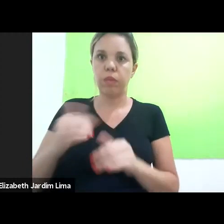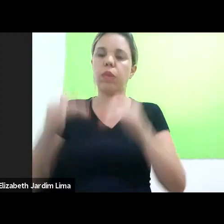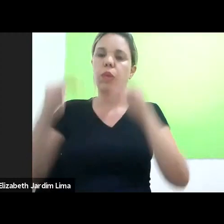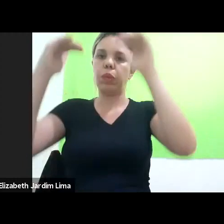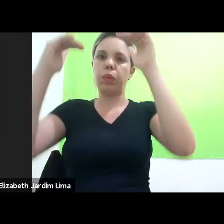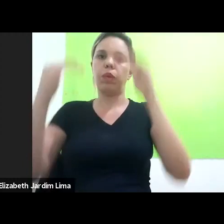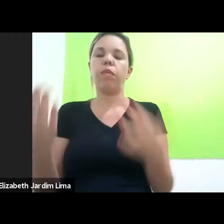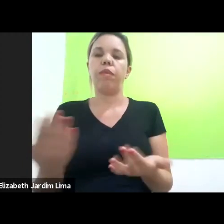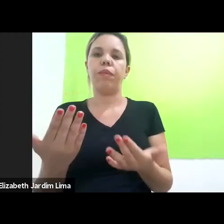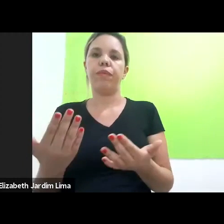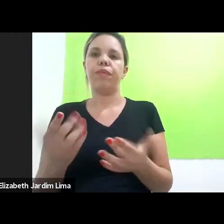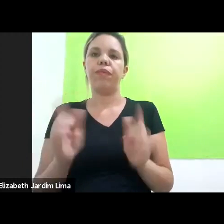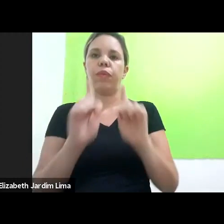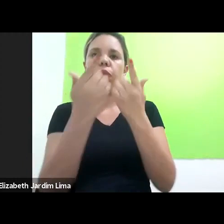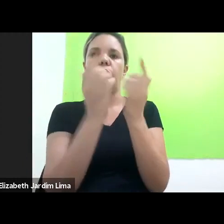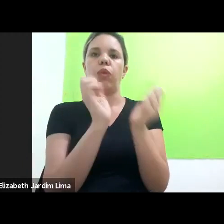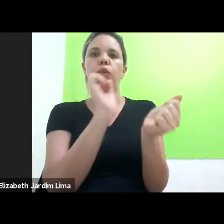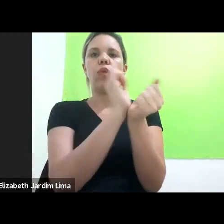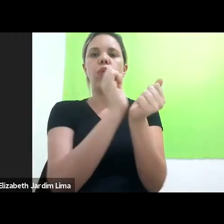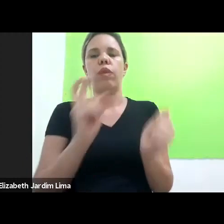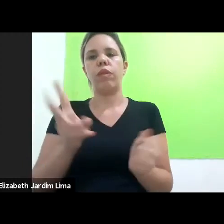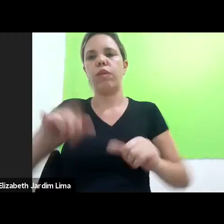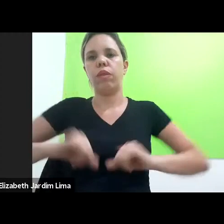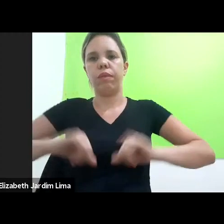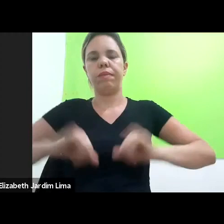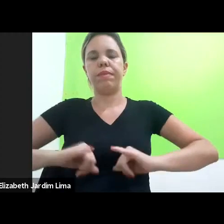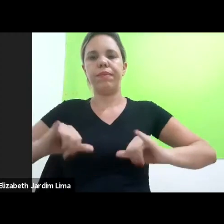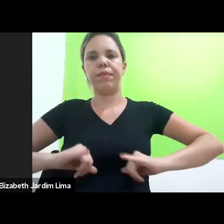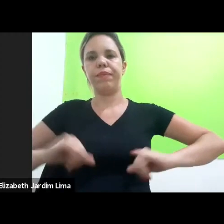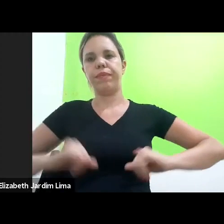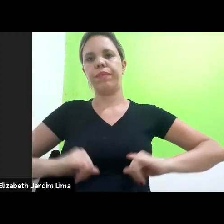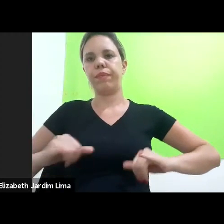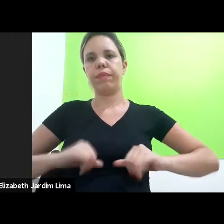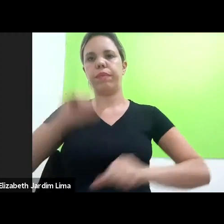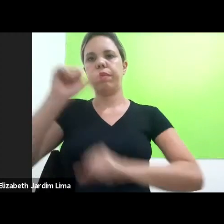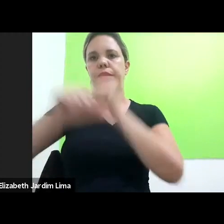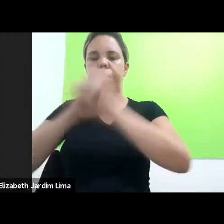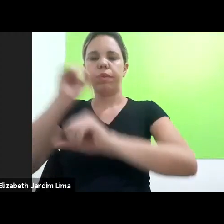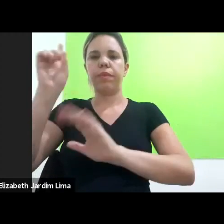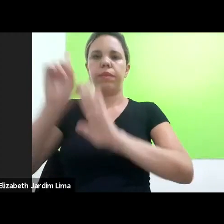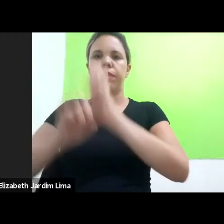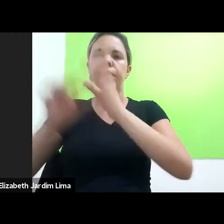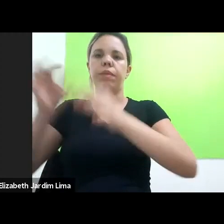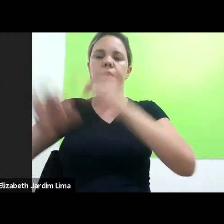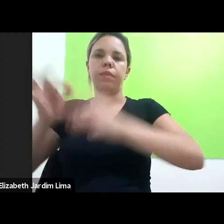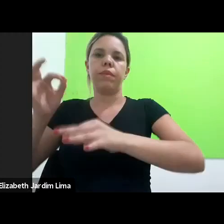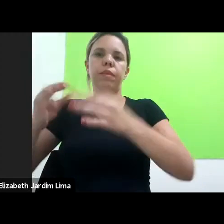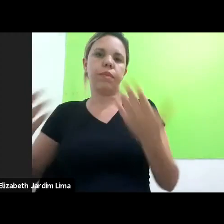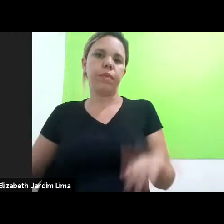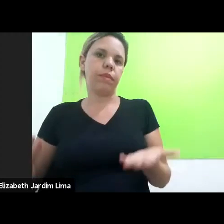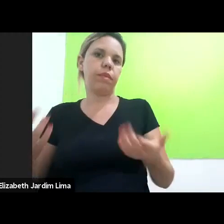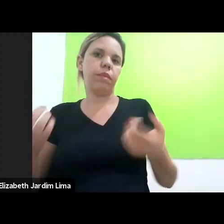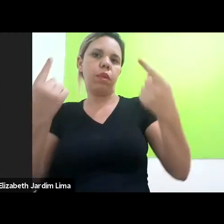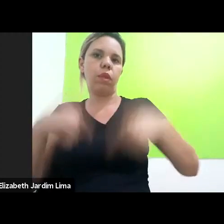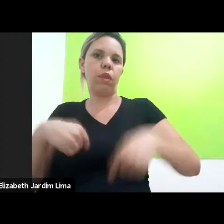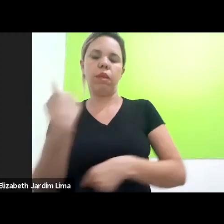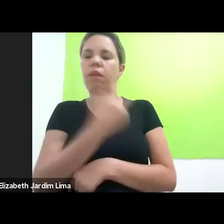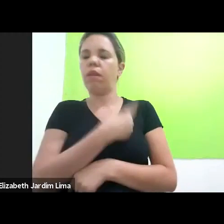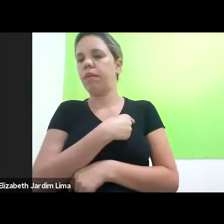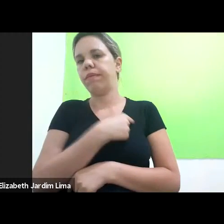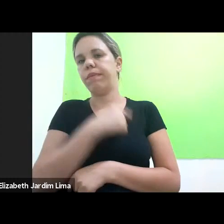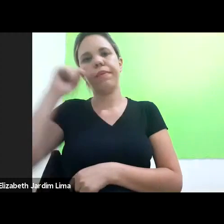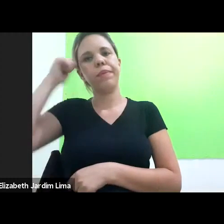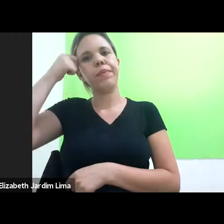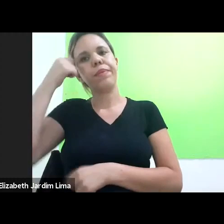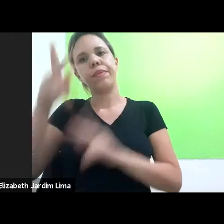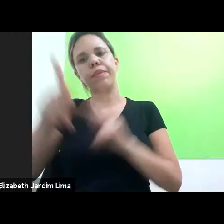no quilombo, né, de sempre sofrer os impactos da justiça, do direito contra a gente, né, e muitos